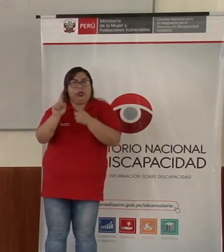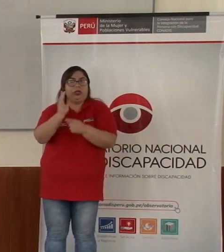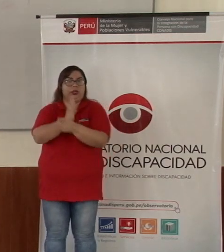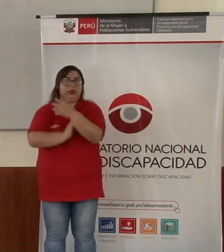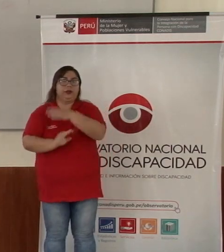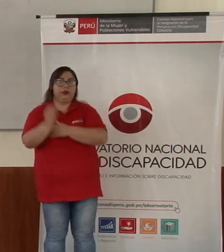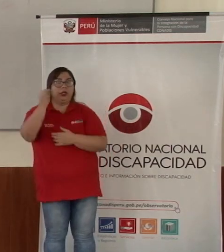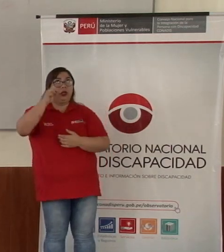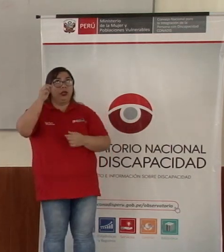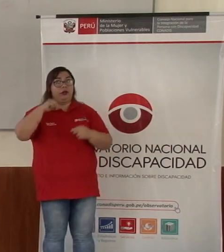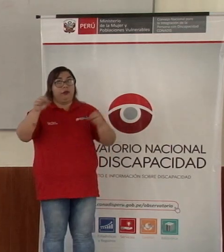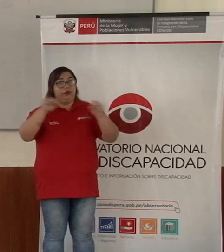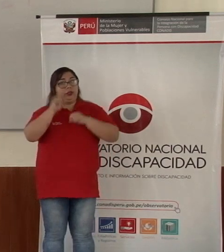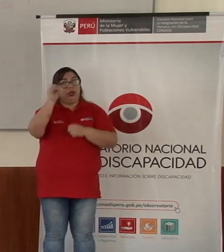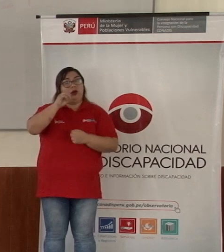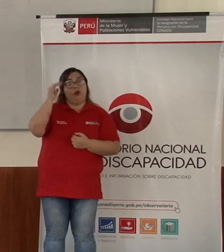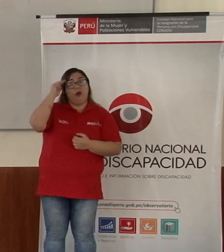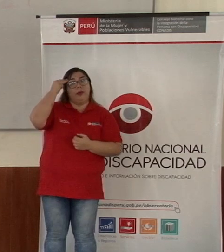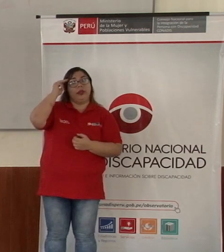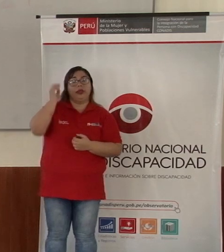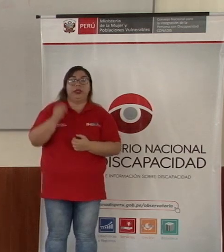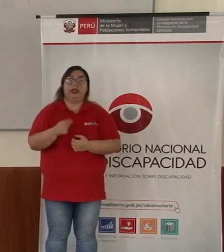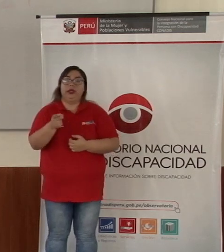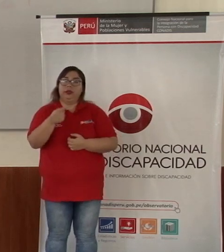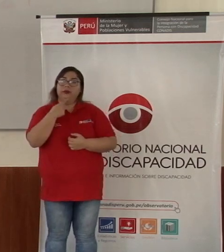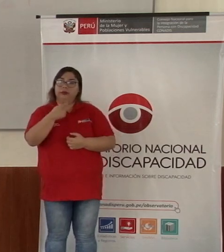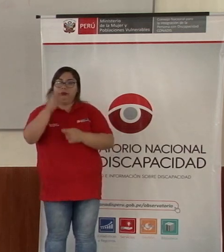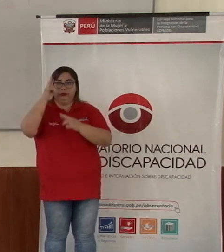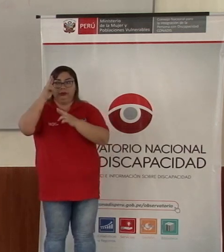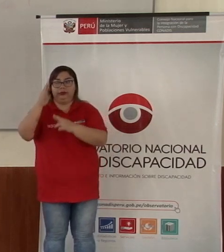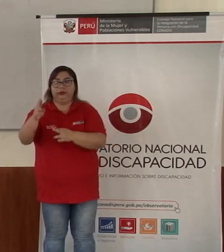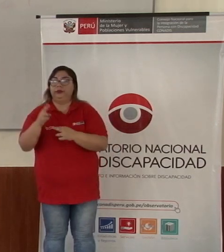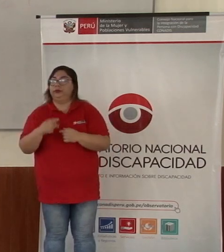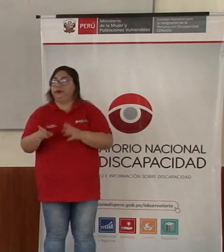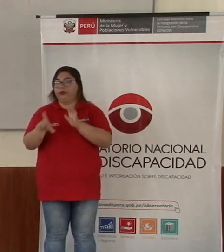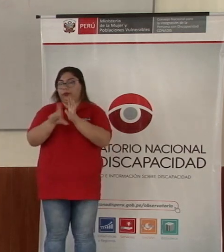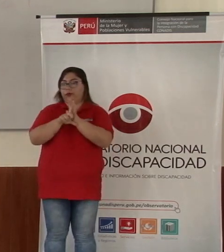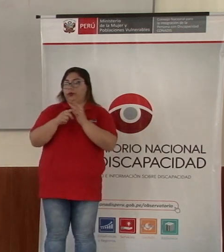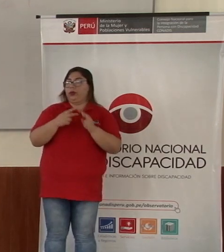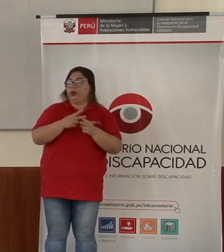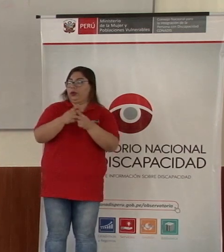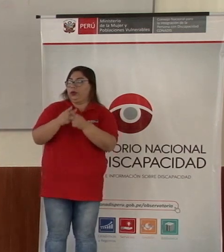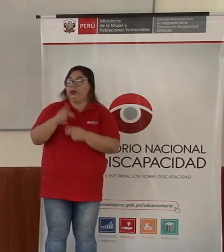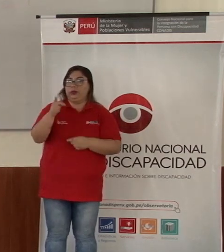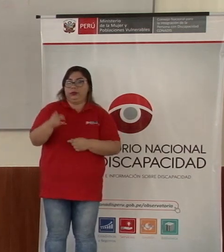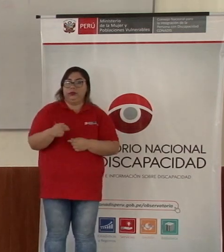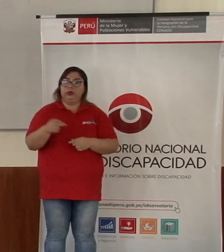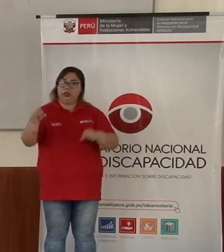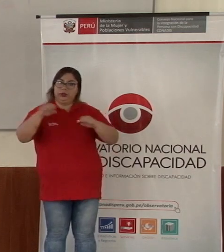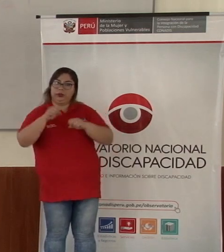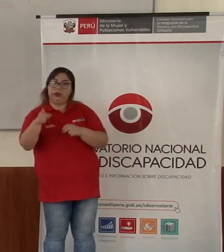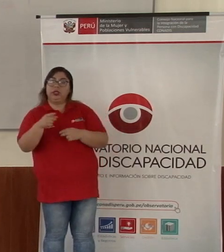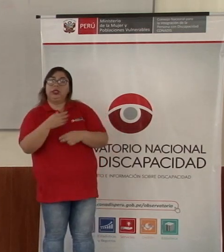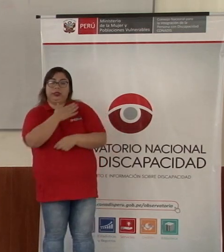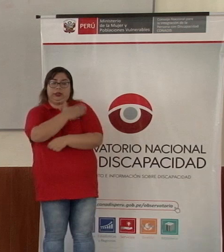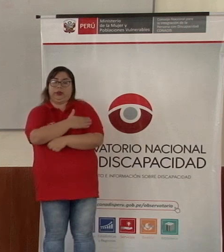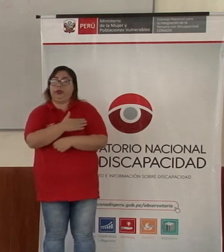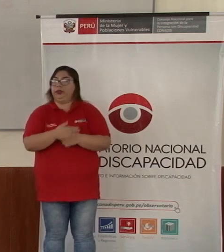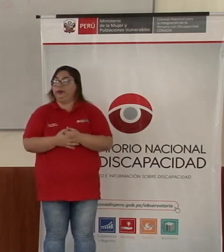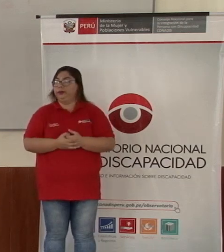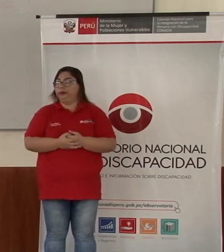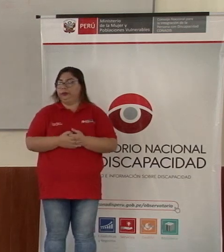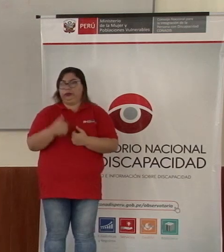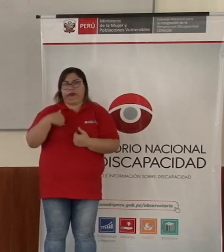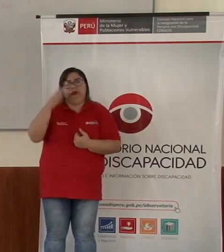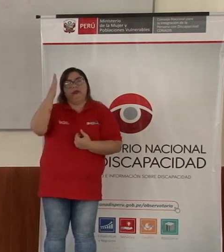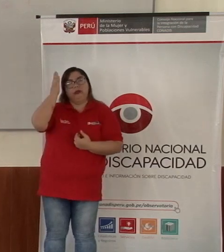física o mental tiene derecho al respeto de su dignidad y a un régimen legal de protección, atención y redactación y seguridad. Yo